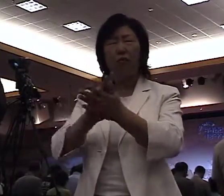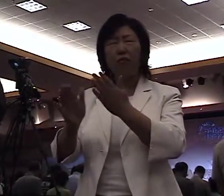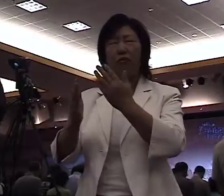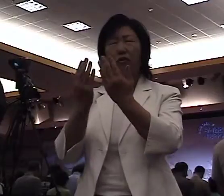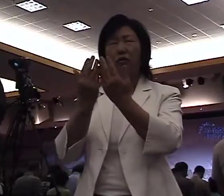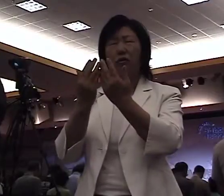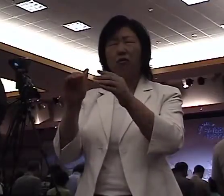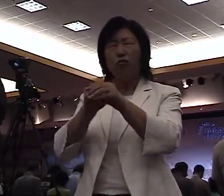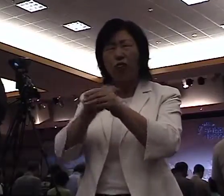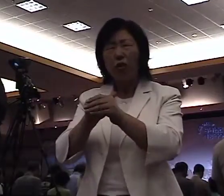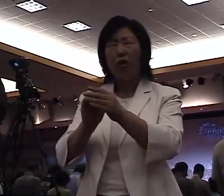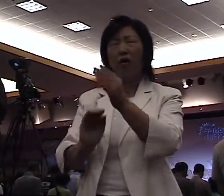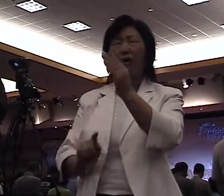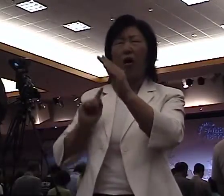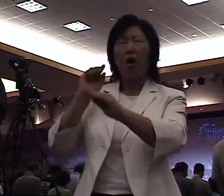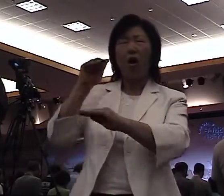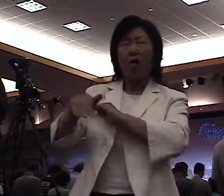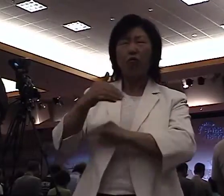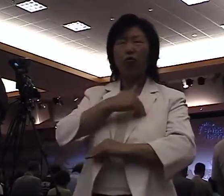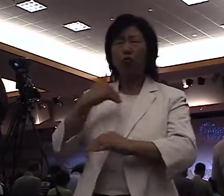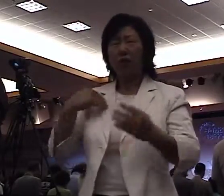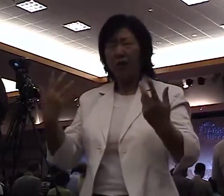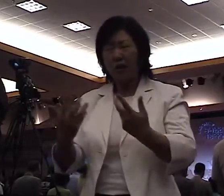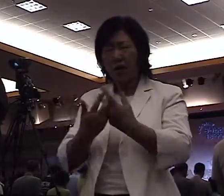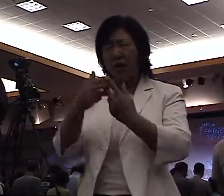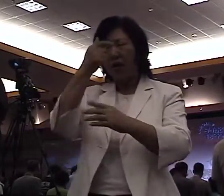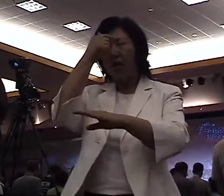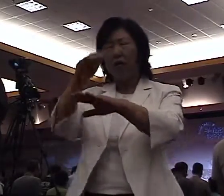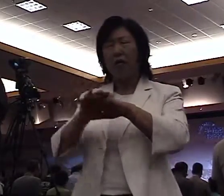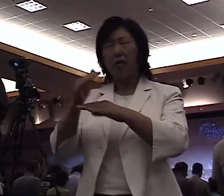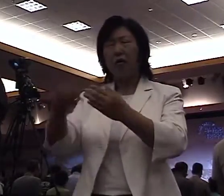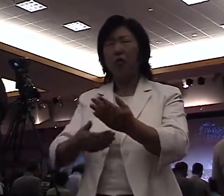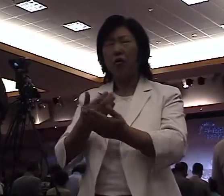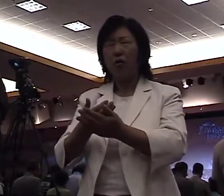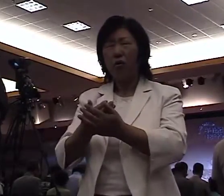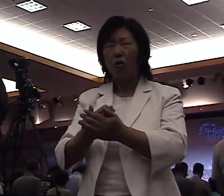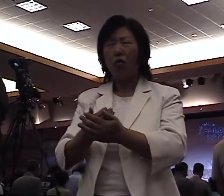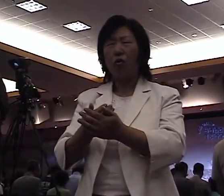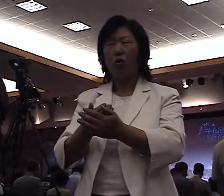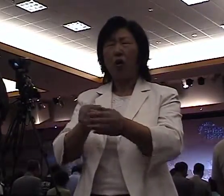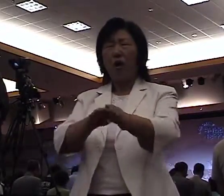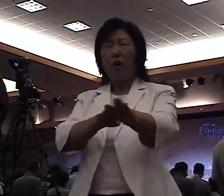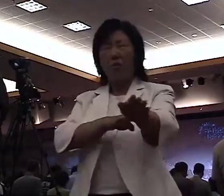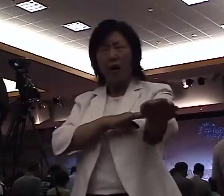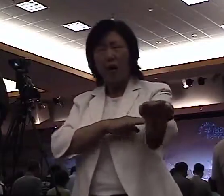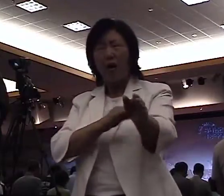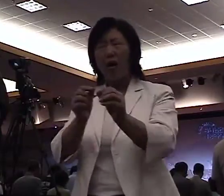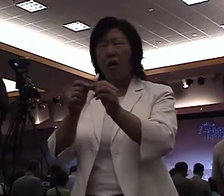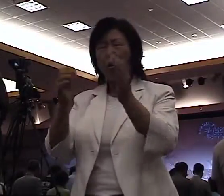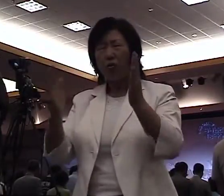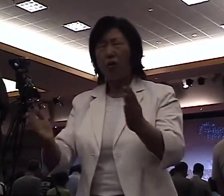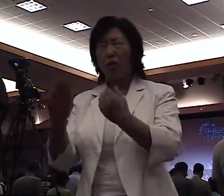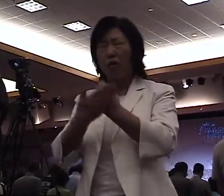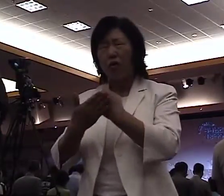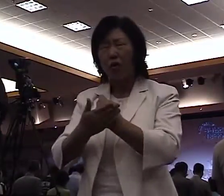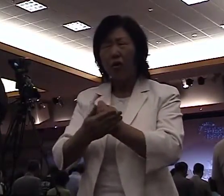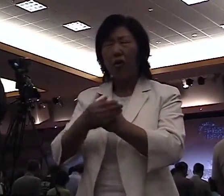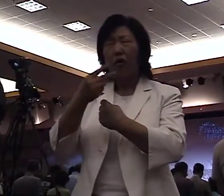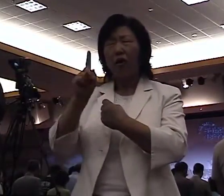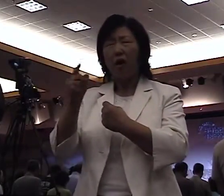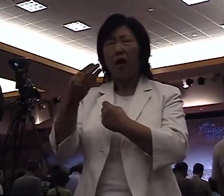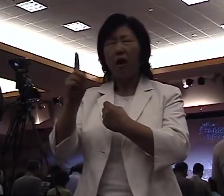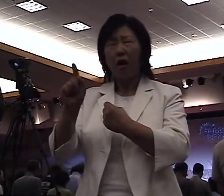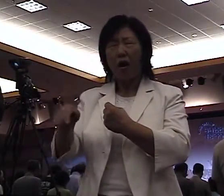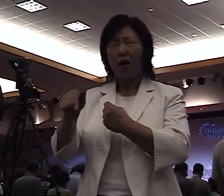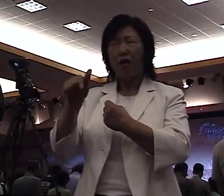충만한 예배가 되게 하옵소서. 종강을 앞둔 훈련 사역과 다락방이 은혜 가운데 잘 맞출 수